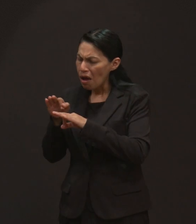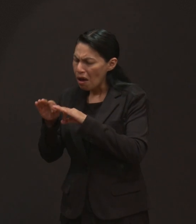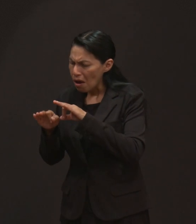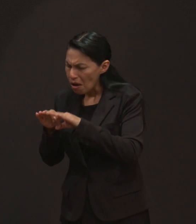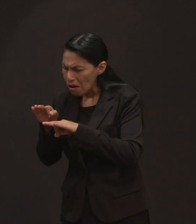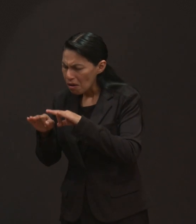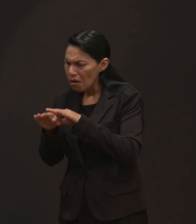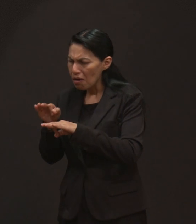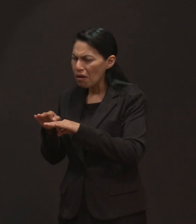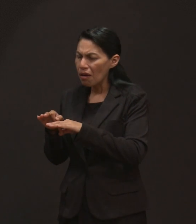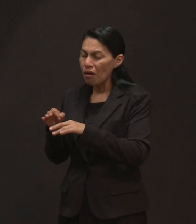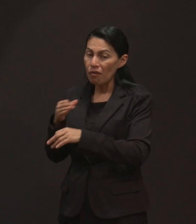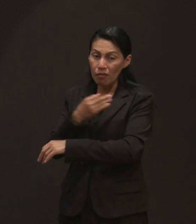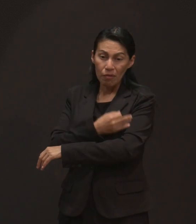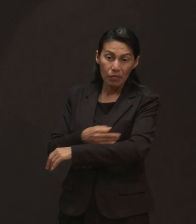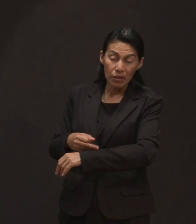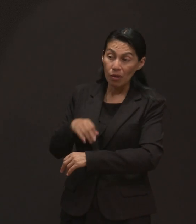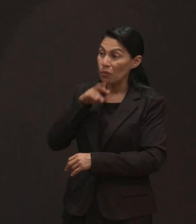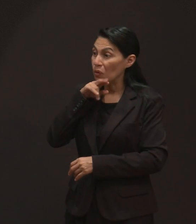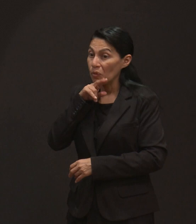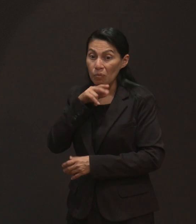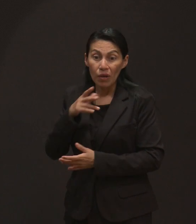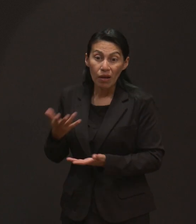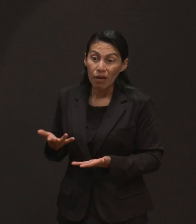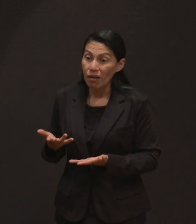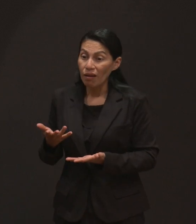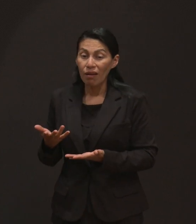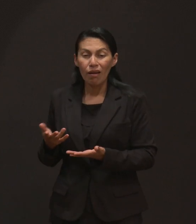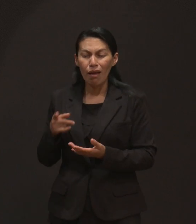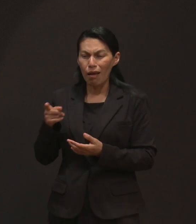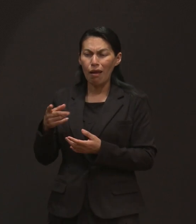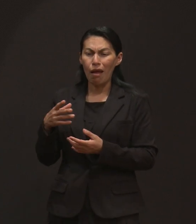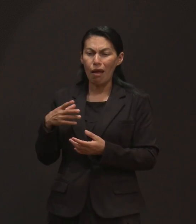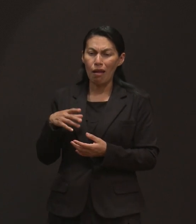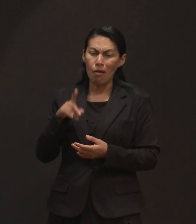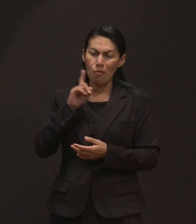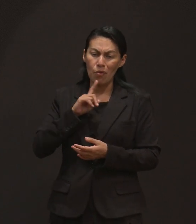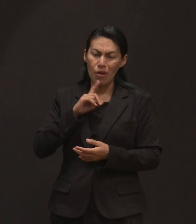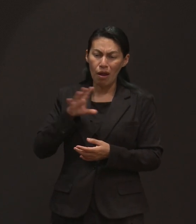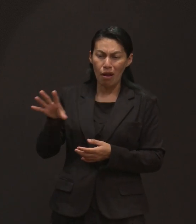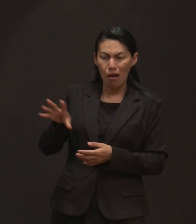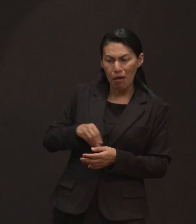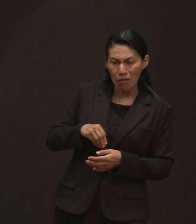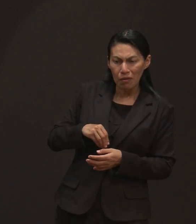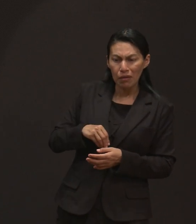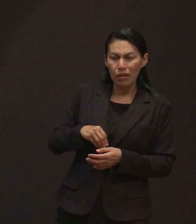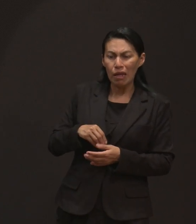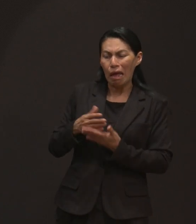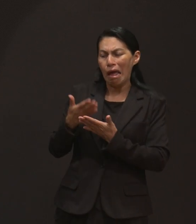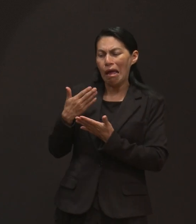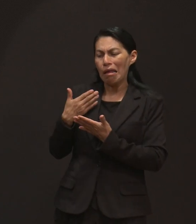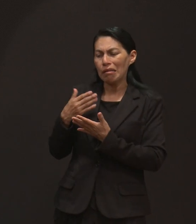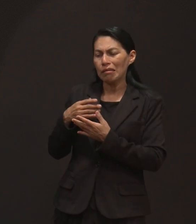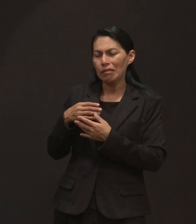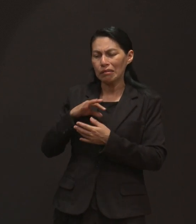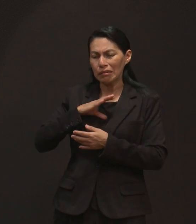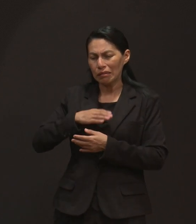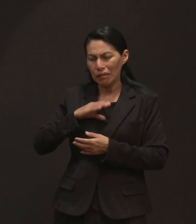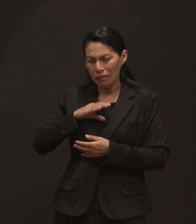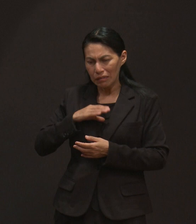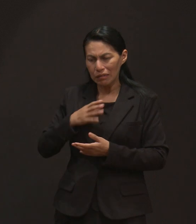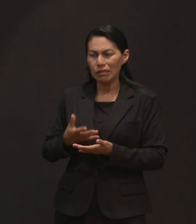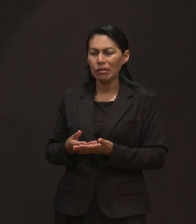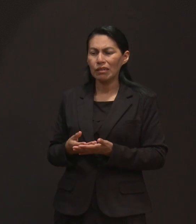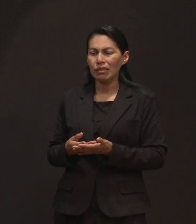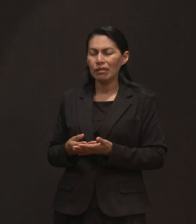Entonces, lo cuida, la familia está inquieta por que se pudiera contagiar y pues acababa, no